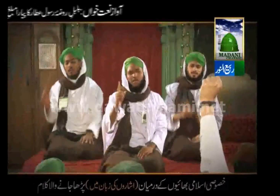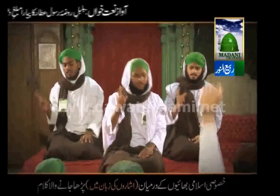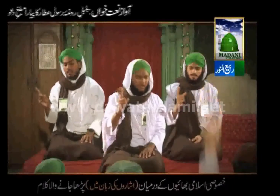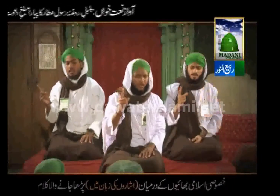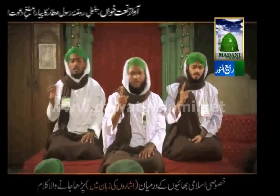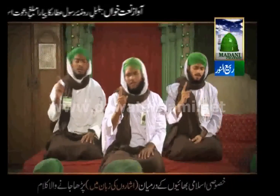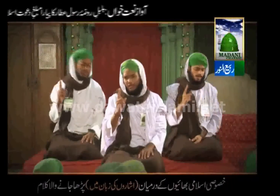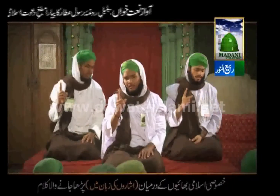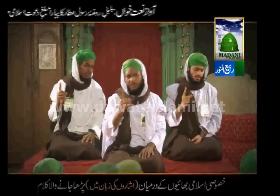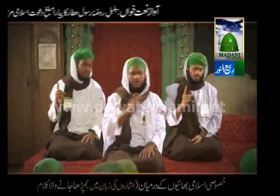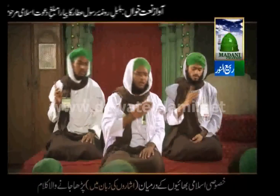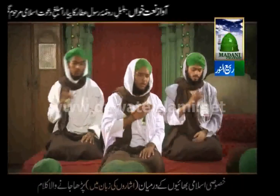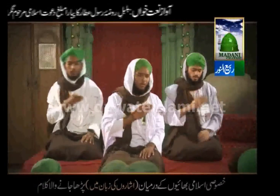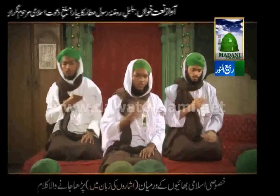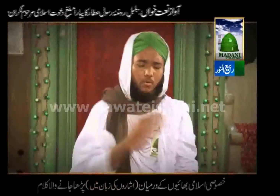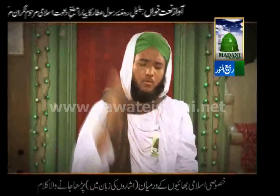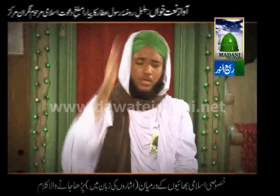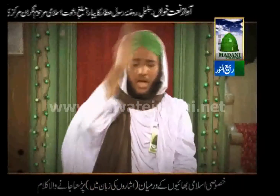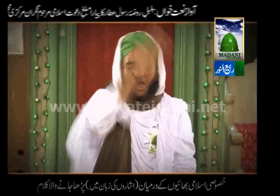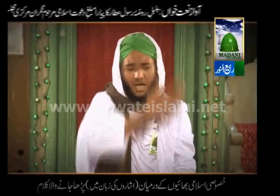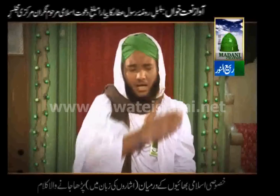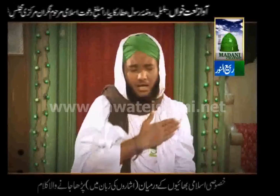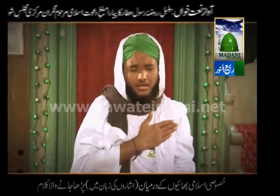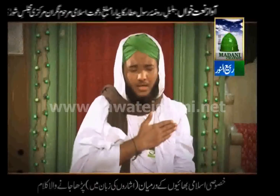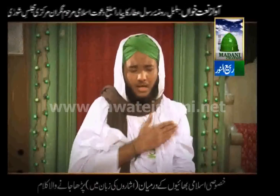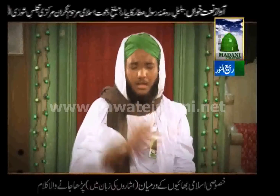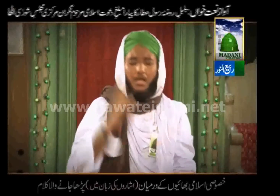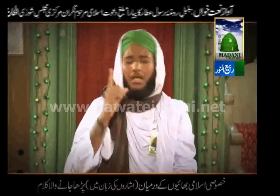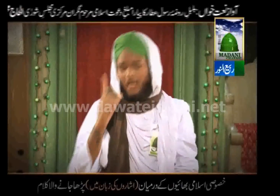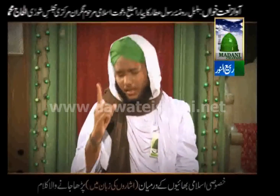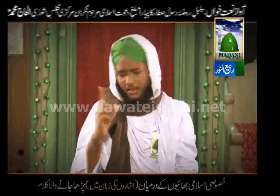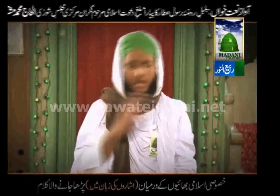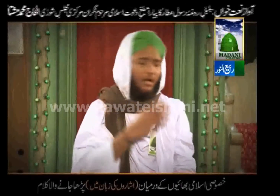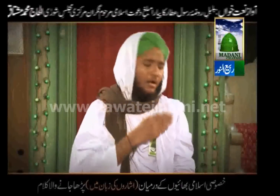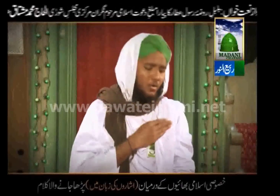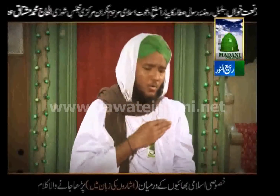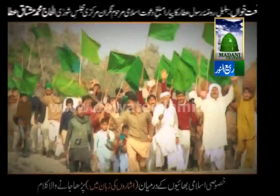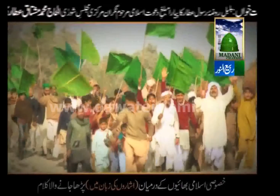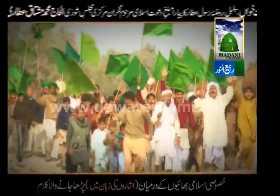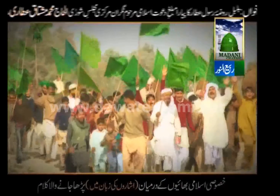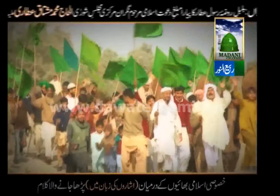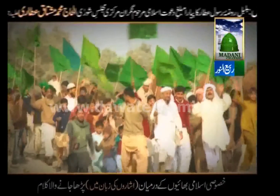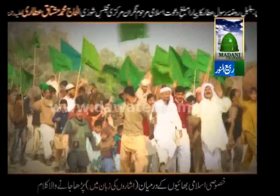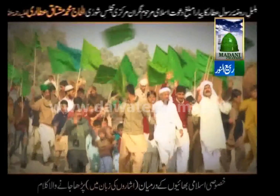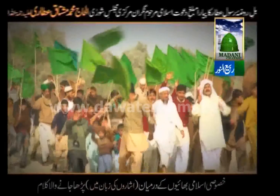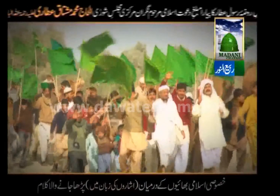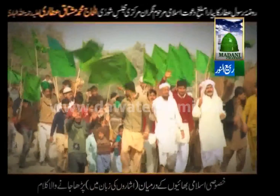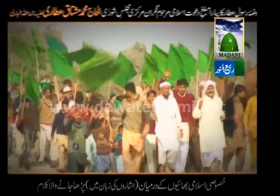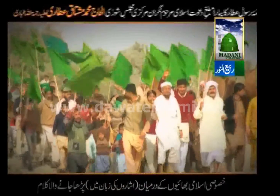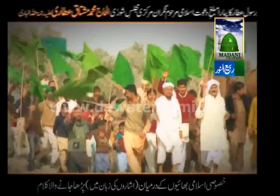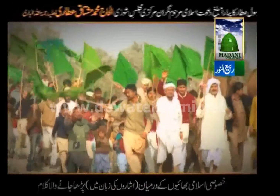اللہ اللہ اللہ لا الہ الا ہو اللہ